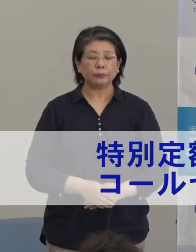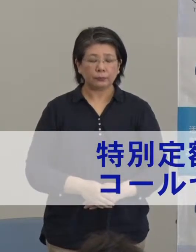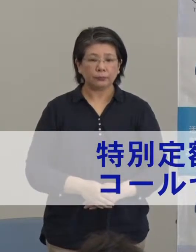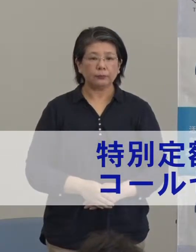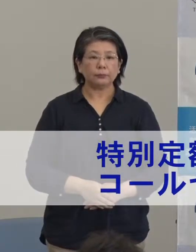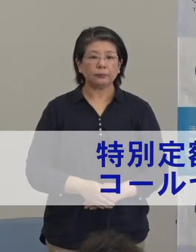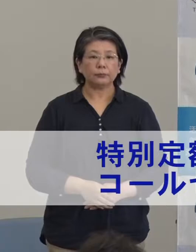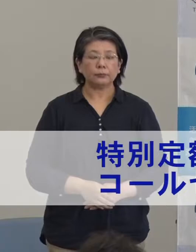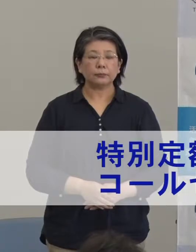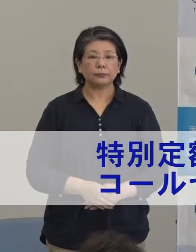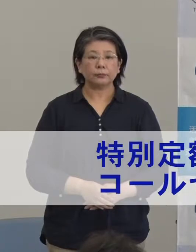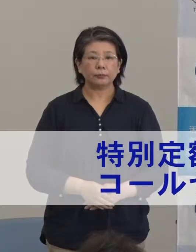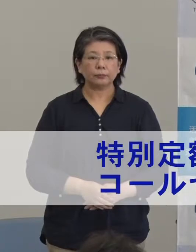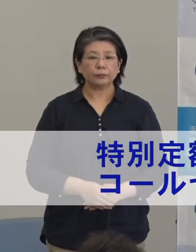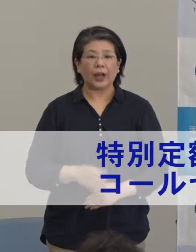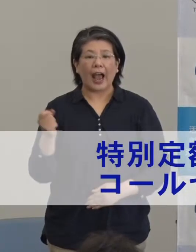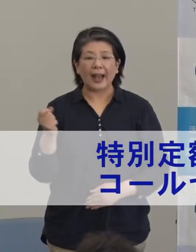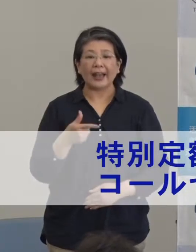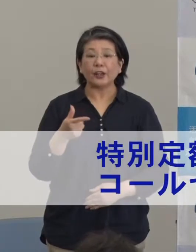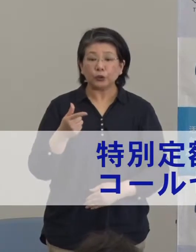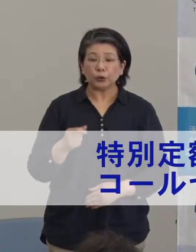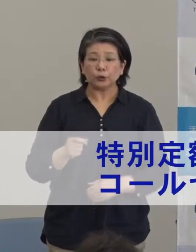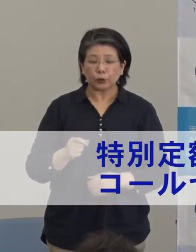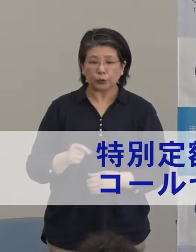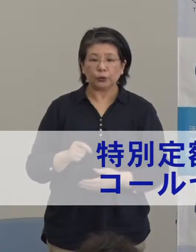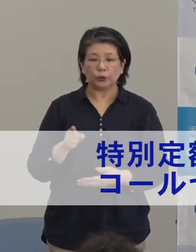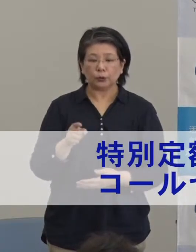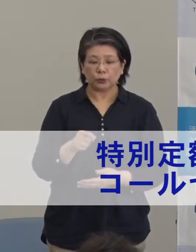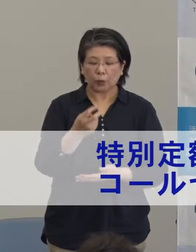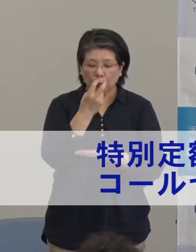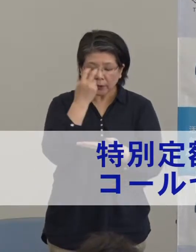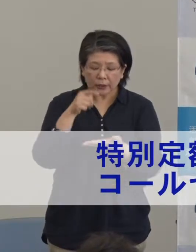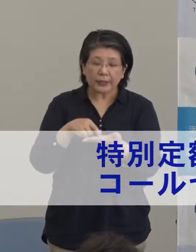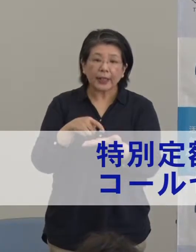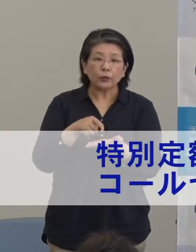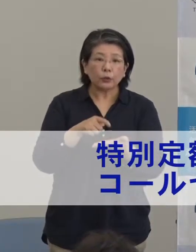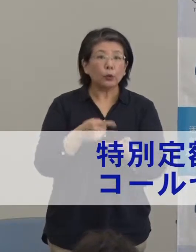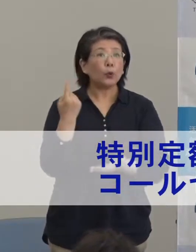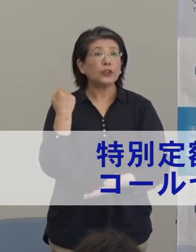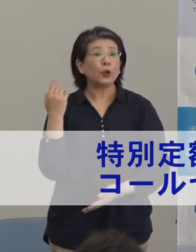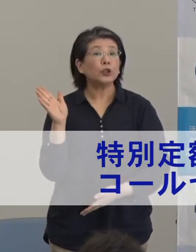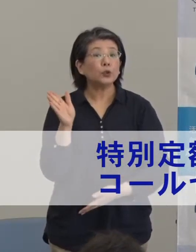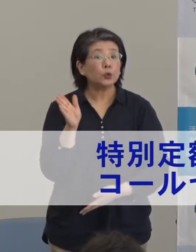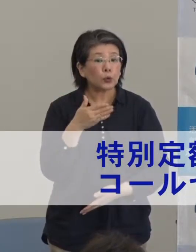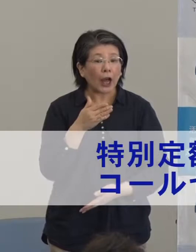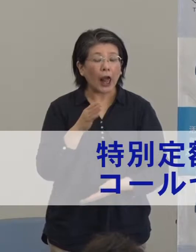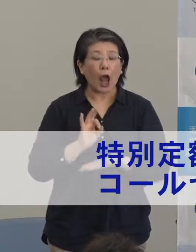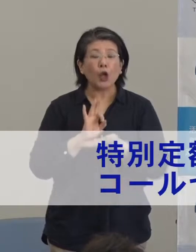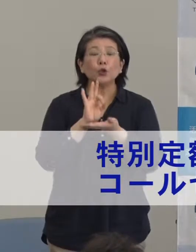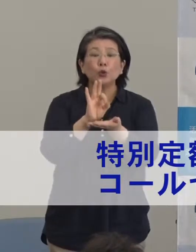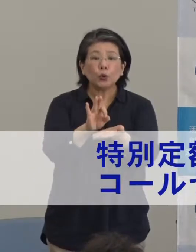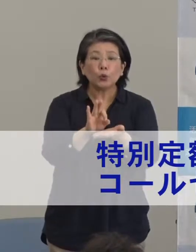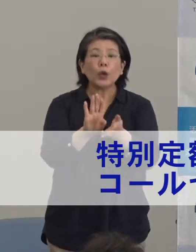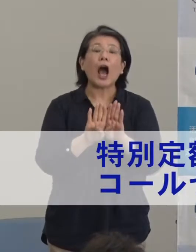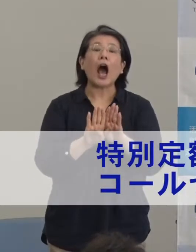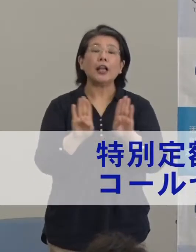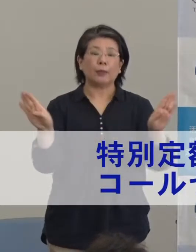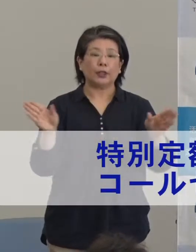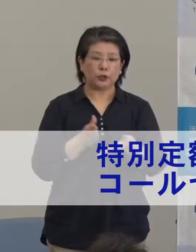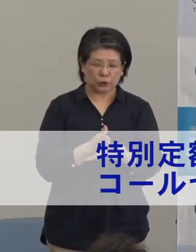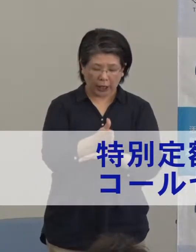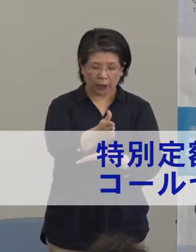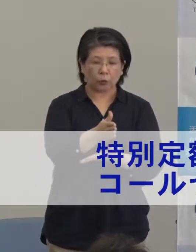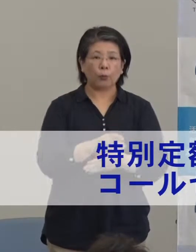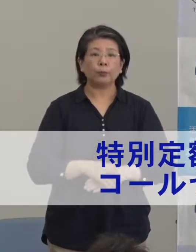して、早く申請された方でチェックが通った人につきまして、昨日から給付が開始をされている